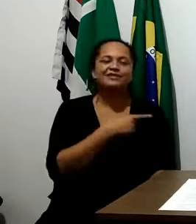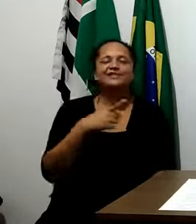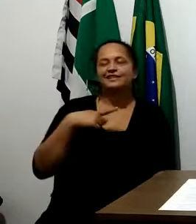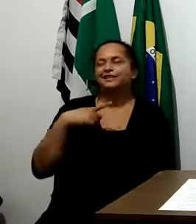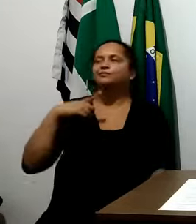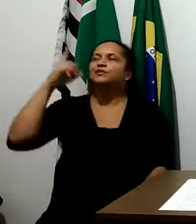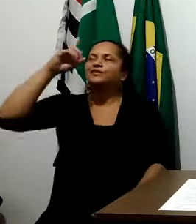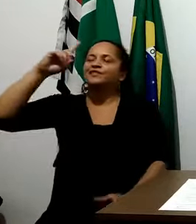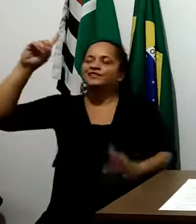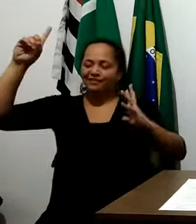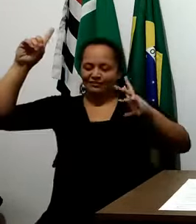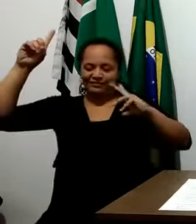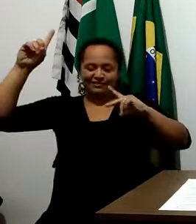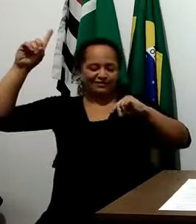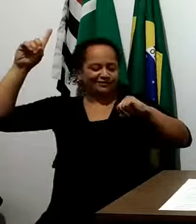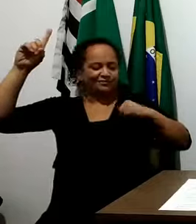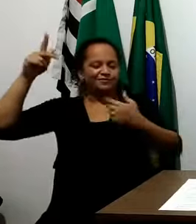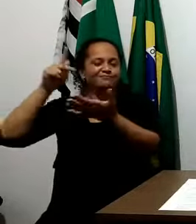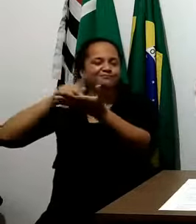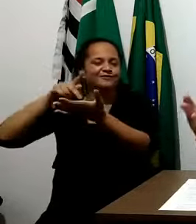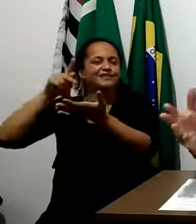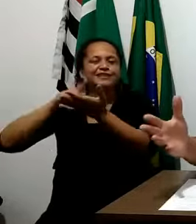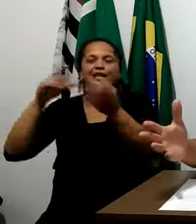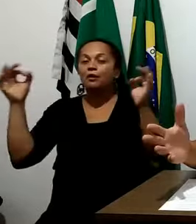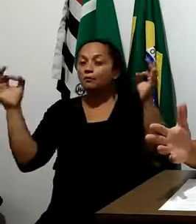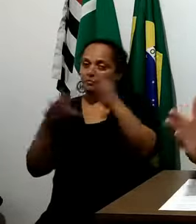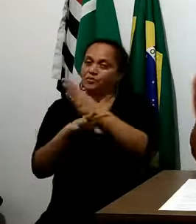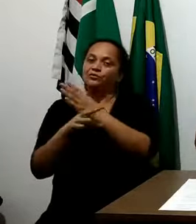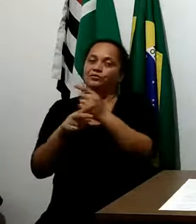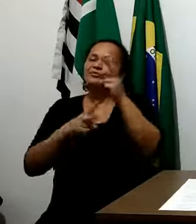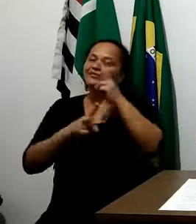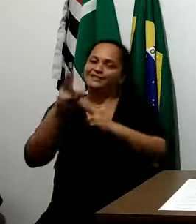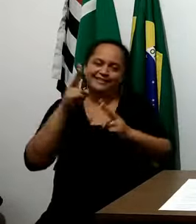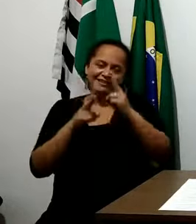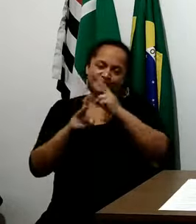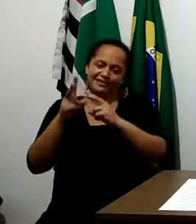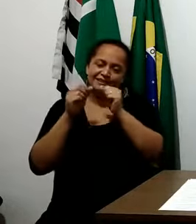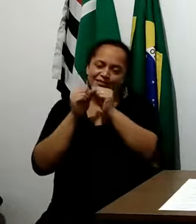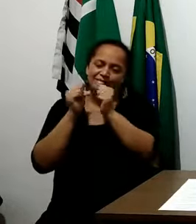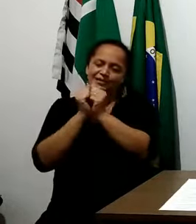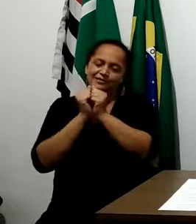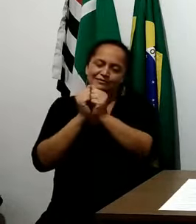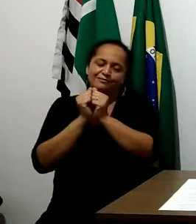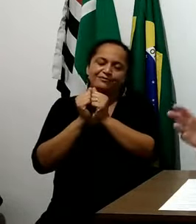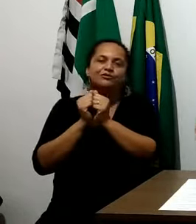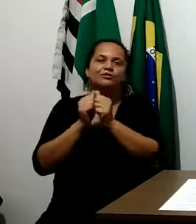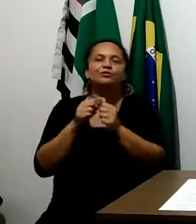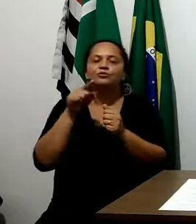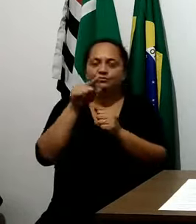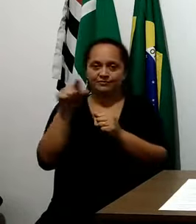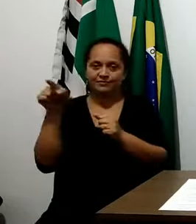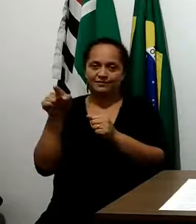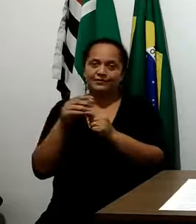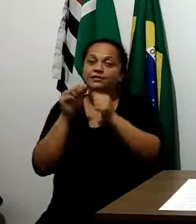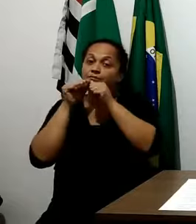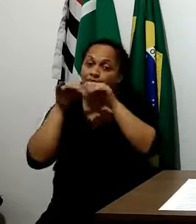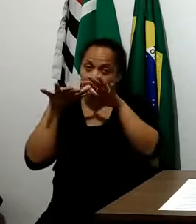um Deus verdadeiro, pronto, disponível para nos abençoar em todas as